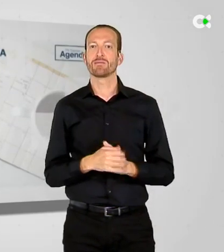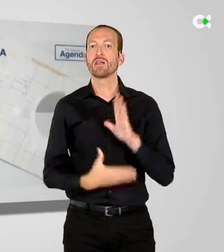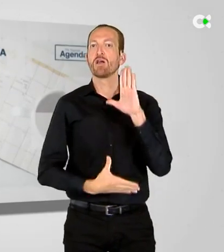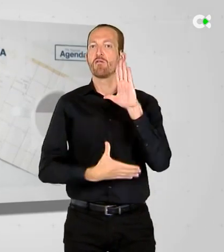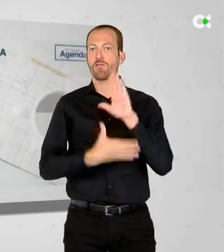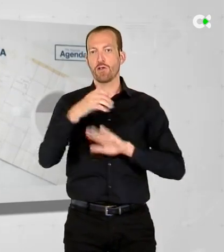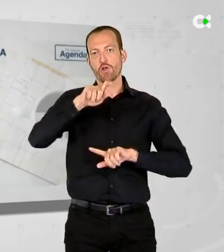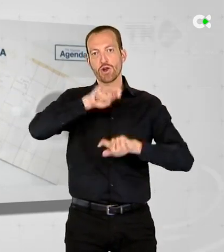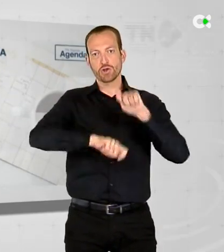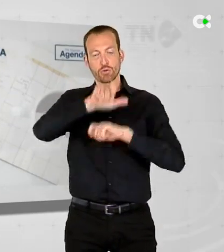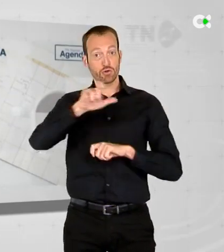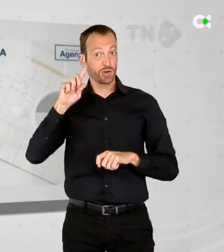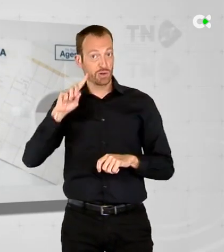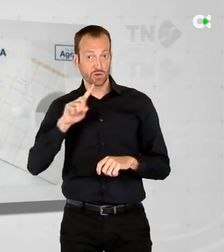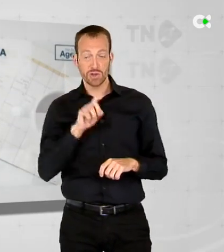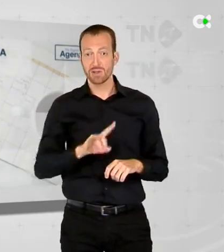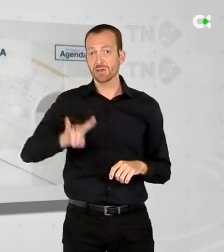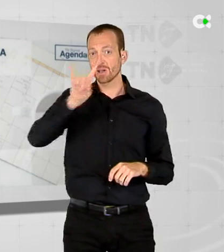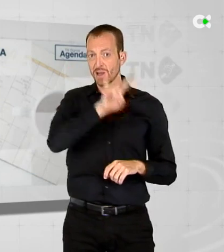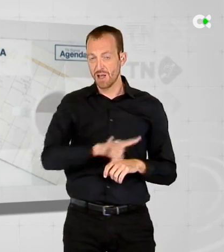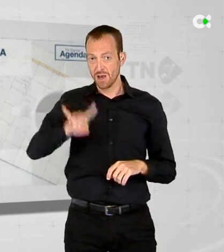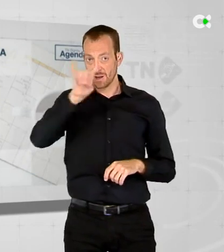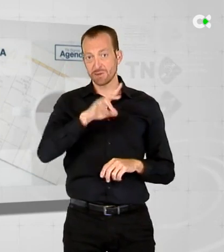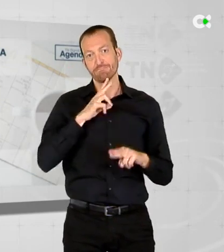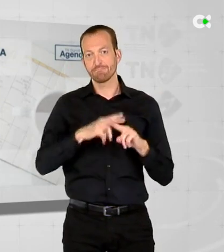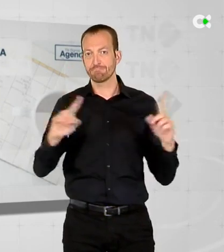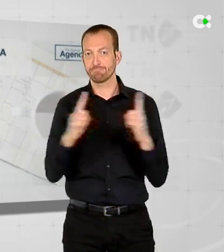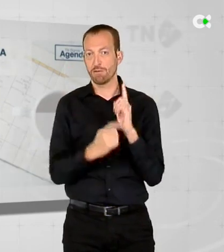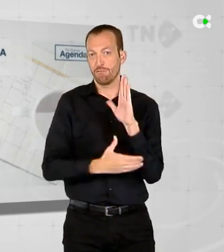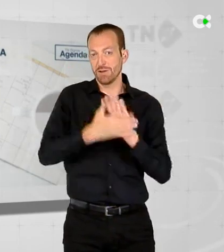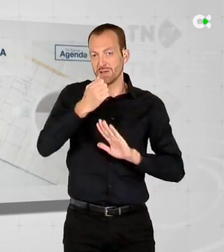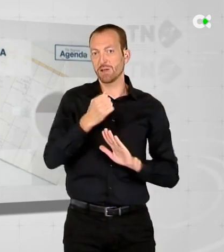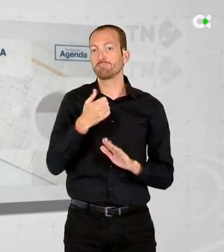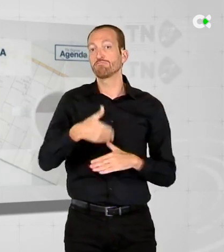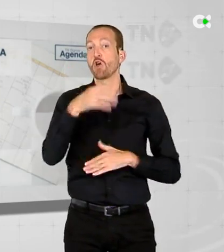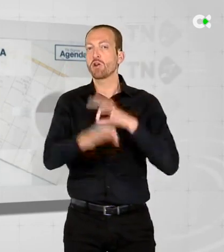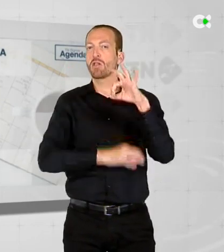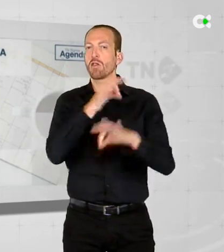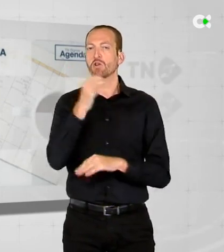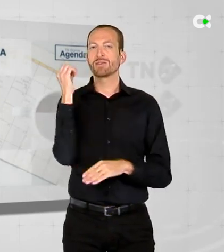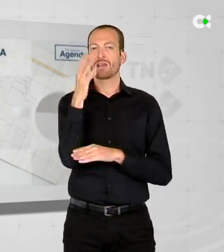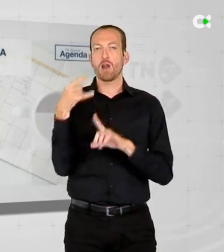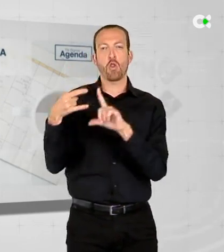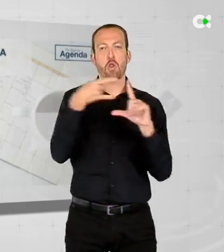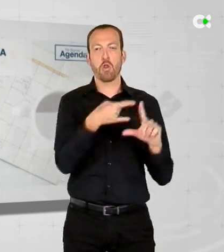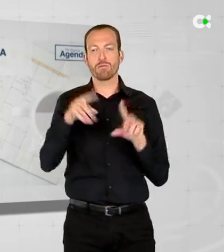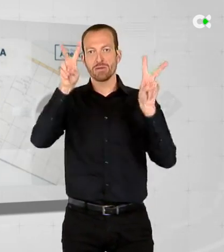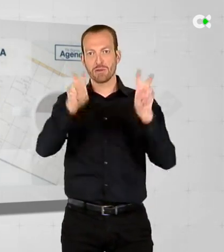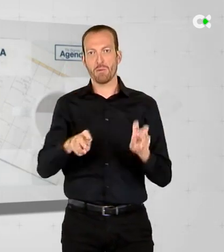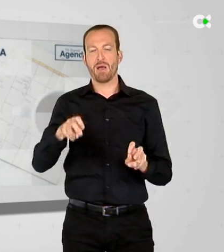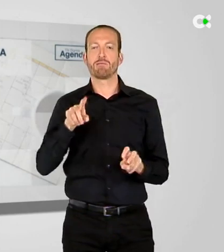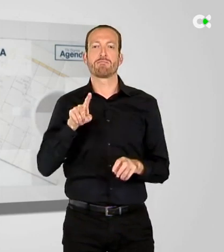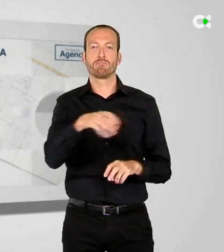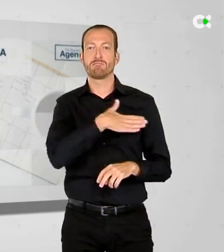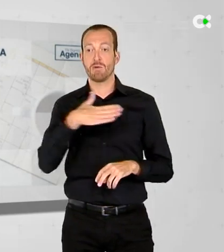asociaciones de personas sordas de las islas canarias FASICAN organiza una charla vía zoom sobre el cáncer de mama será el